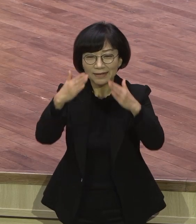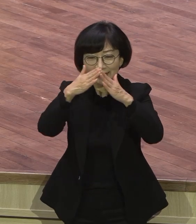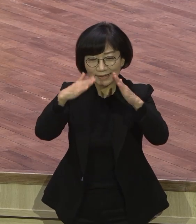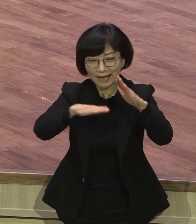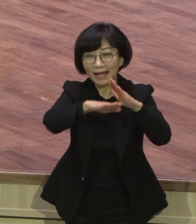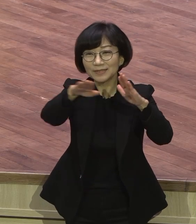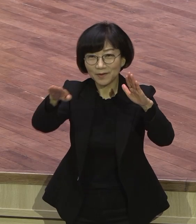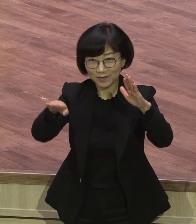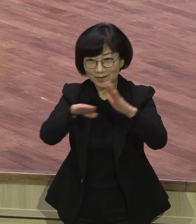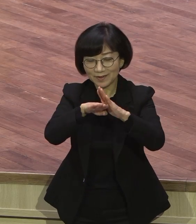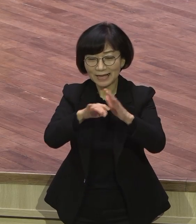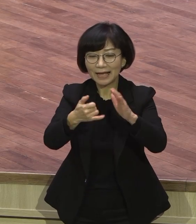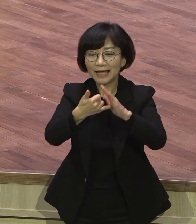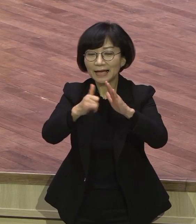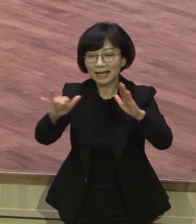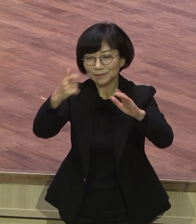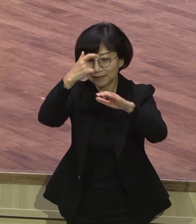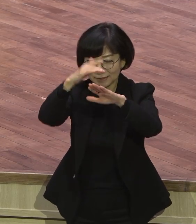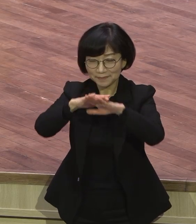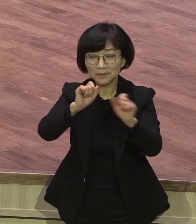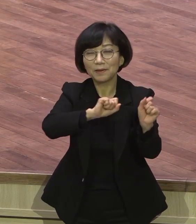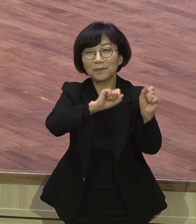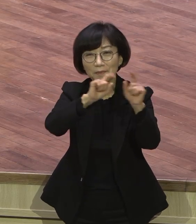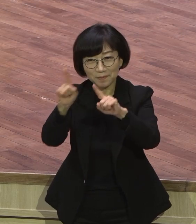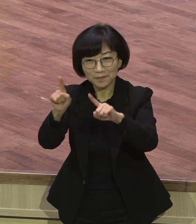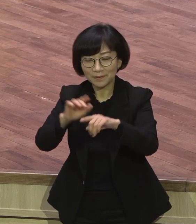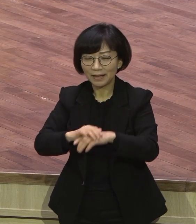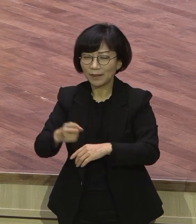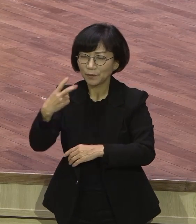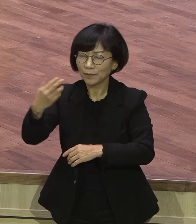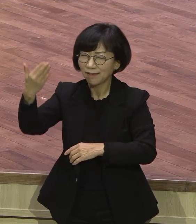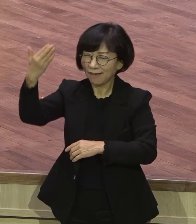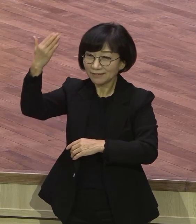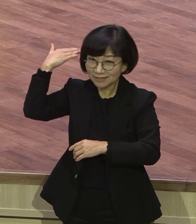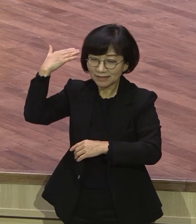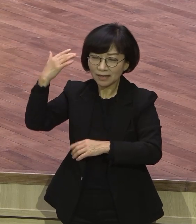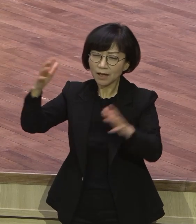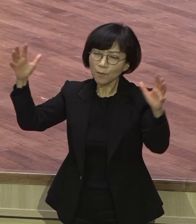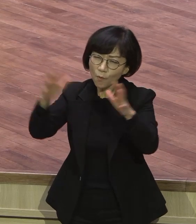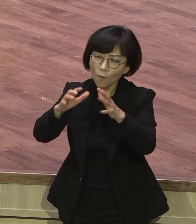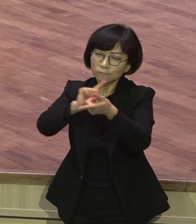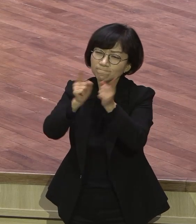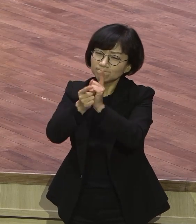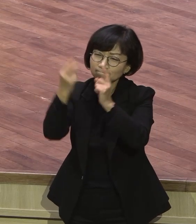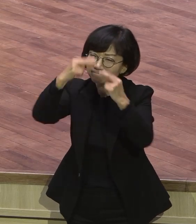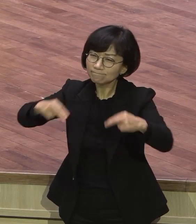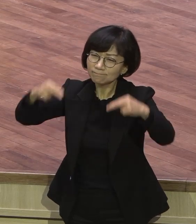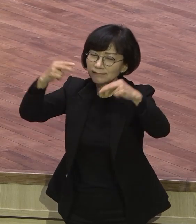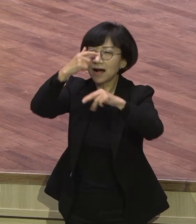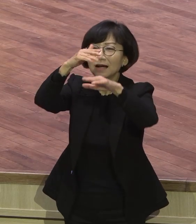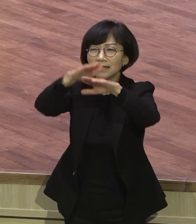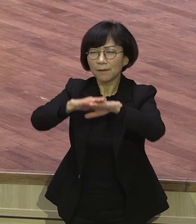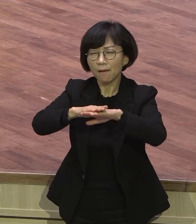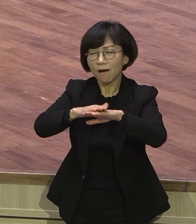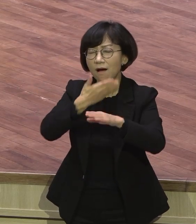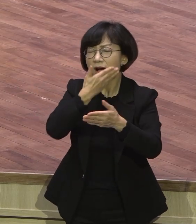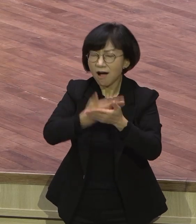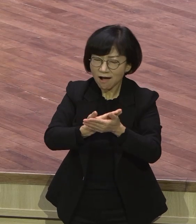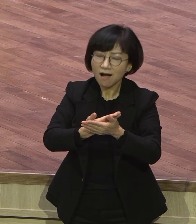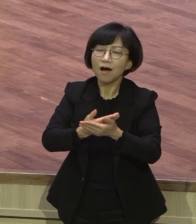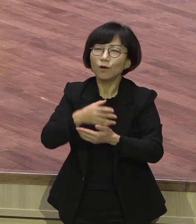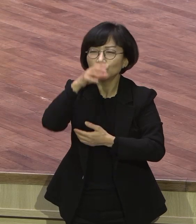얼마나 하나님 앞에 나와 예배하는 것이 소중한가 성도들과 함께 예배하는 것이 얼마나 귀한가를 깨닫게 하는 시간표다